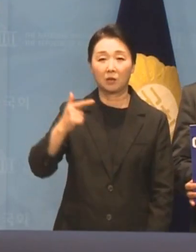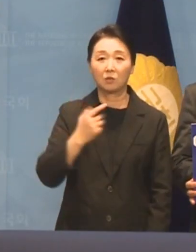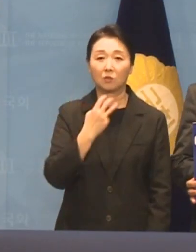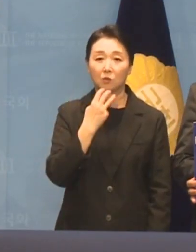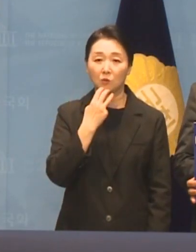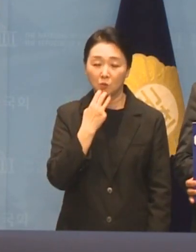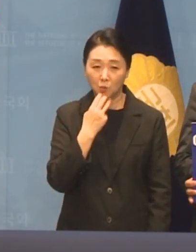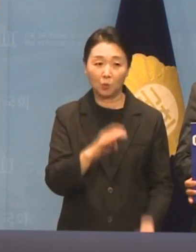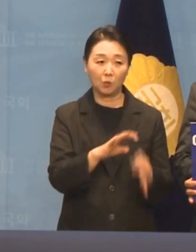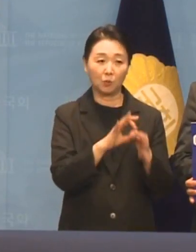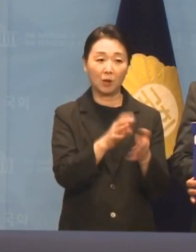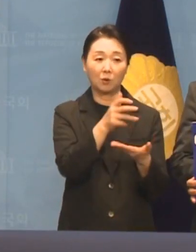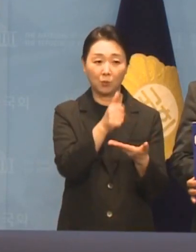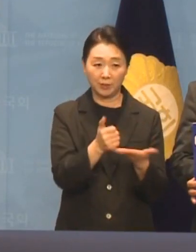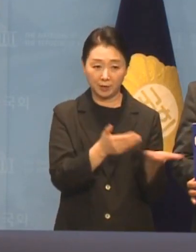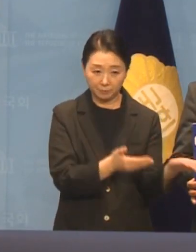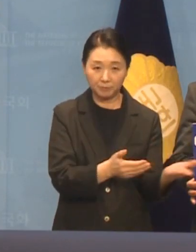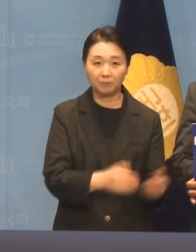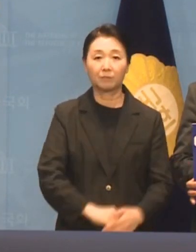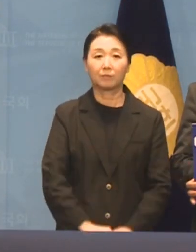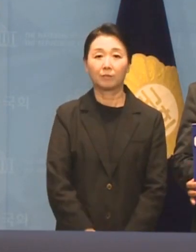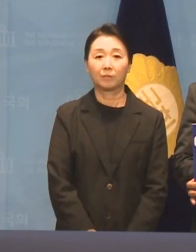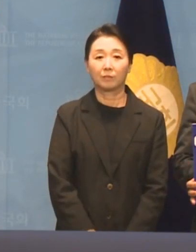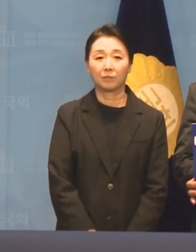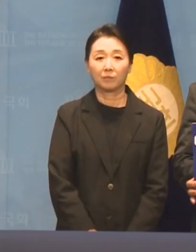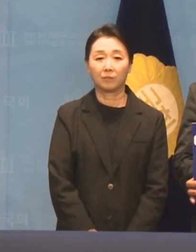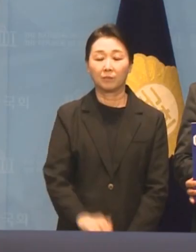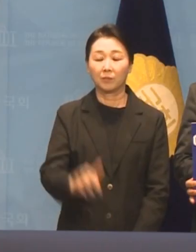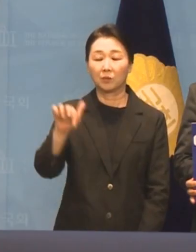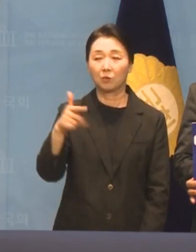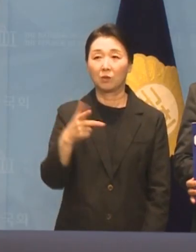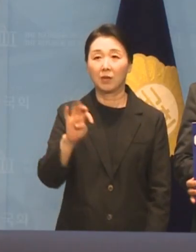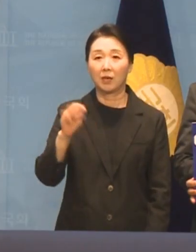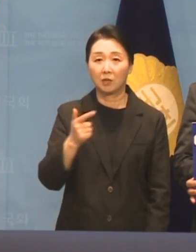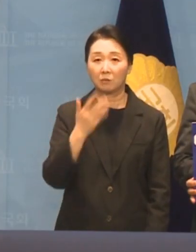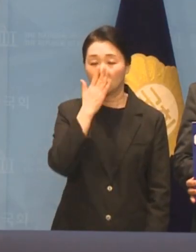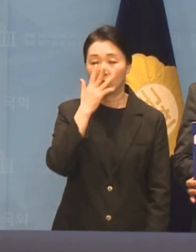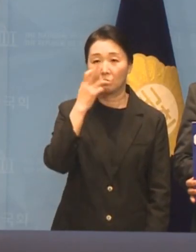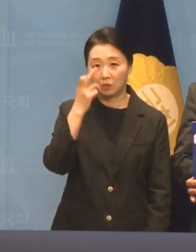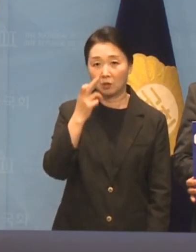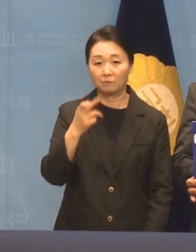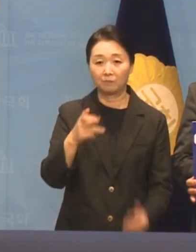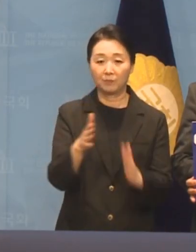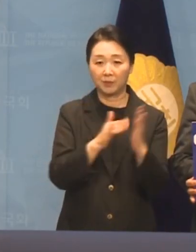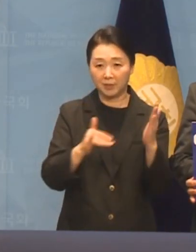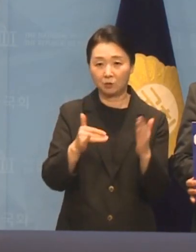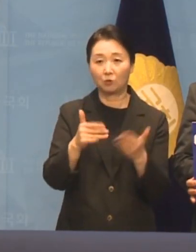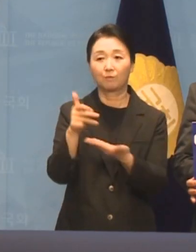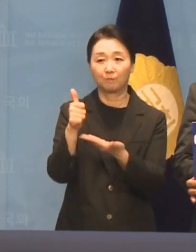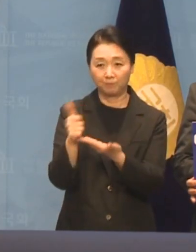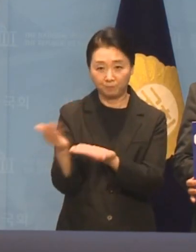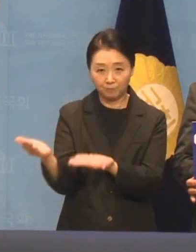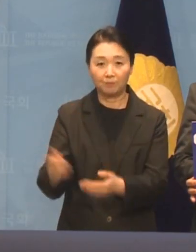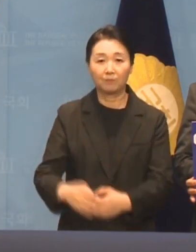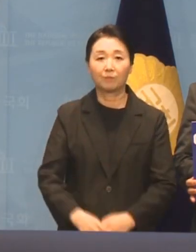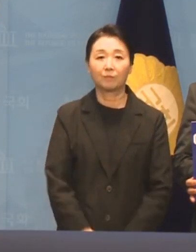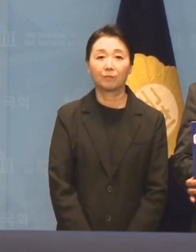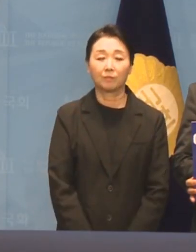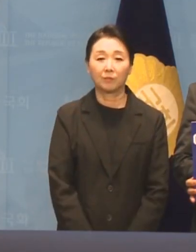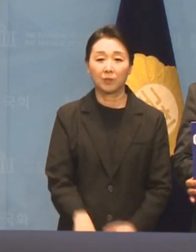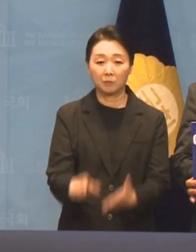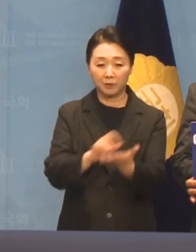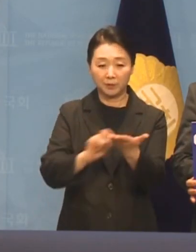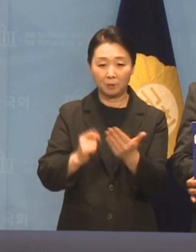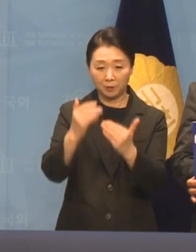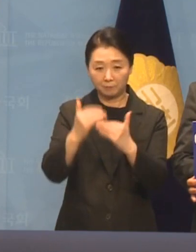서울유족회 회장님 오셨습니다. 그리고 권혜임 순천유족회 이사님 오셨습니다. 그럼